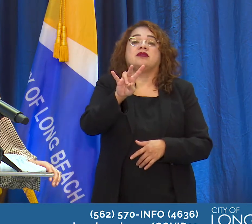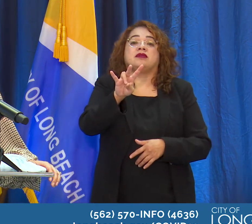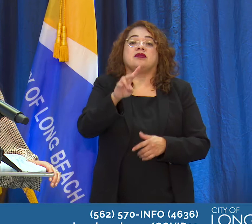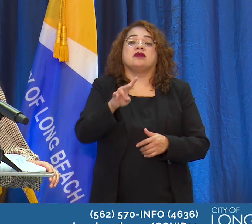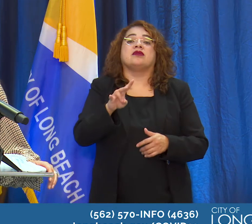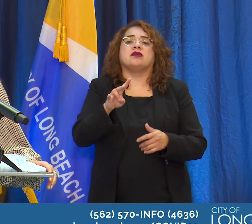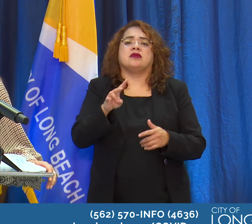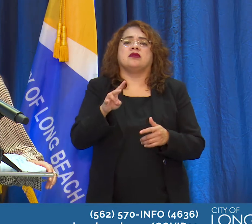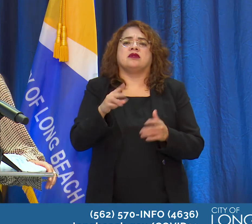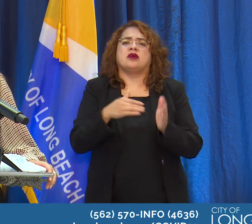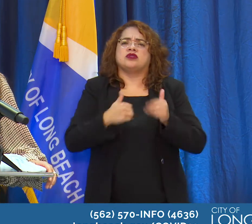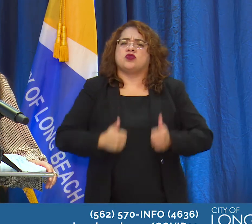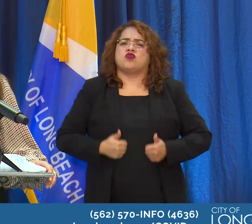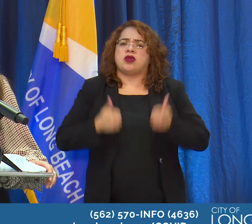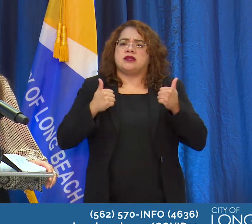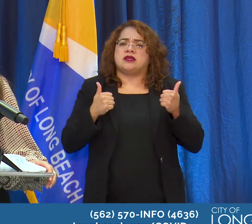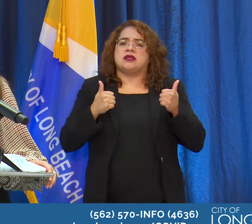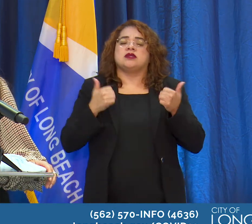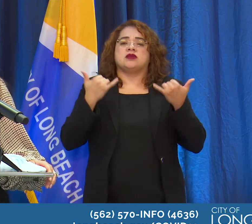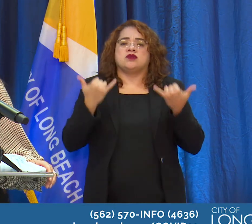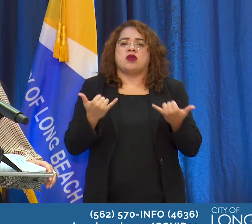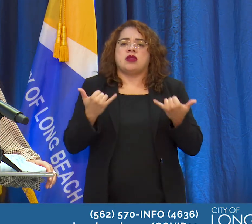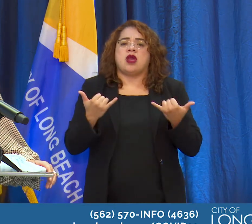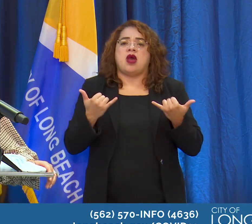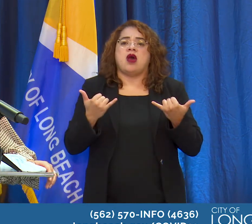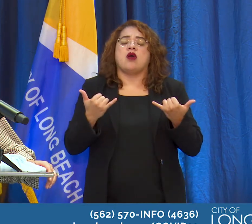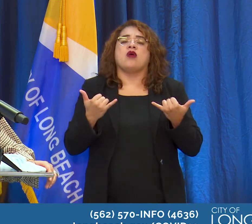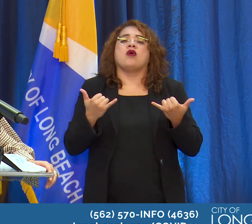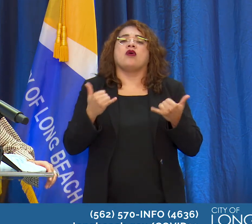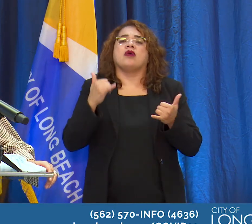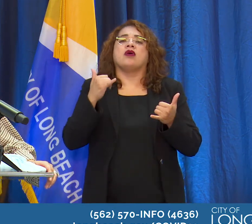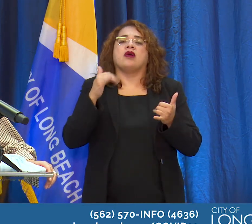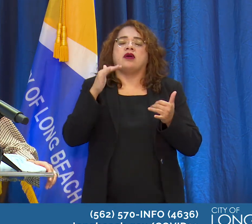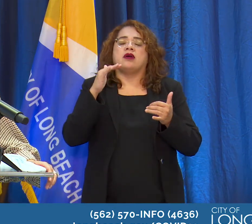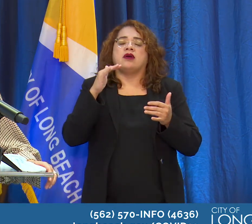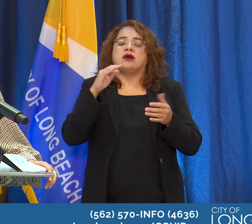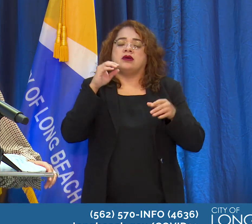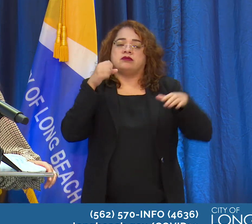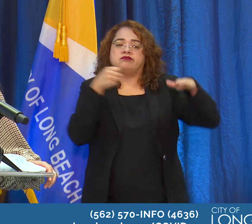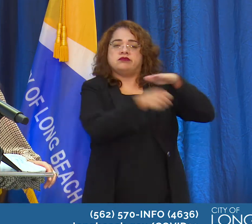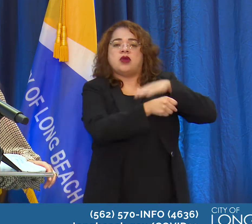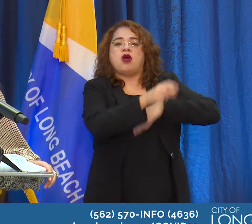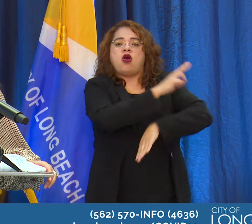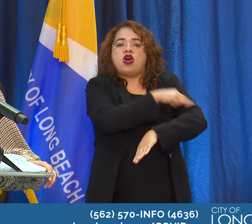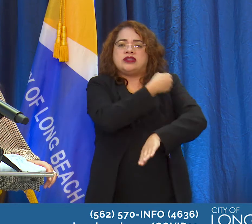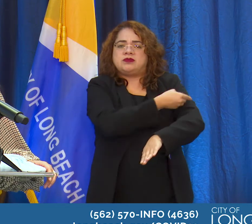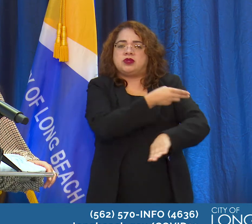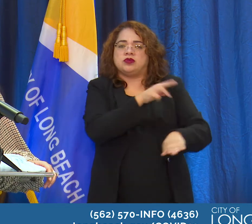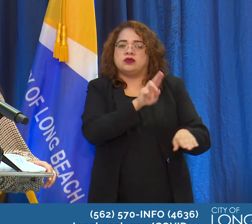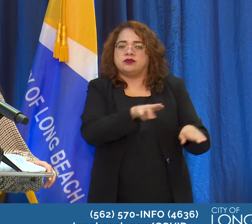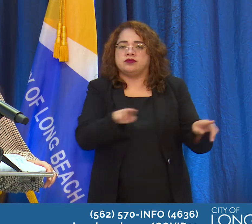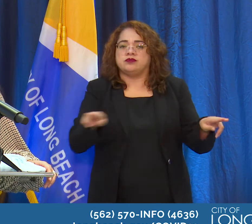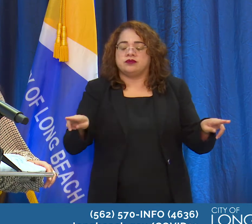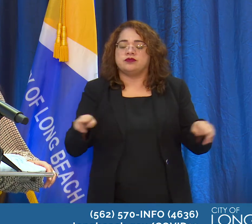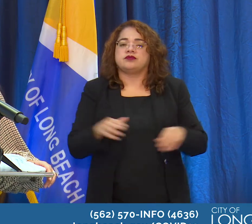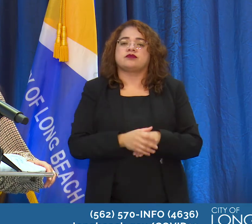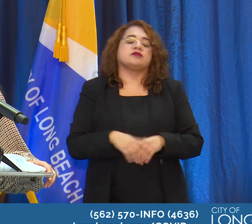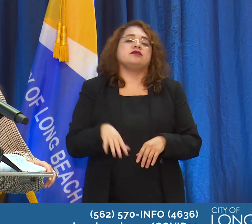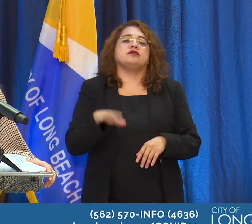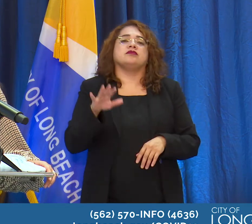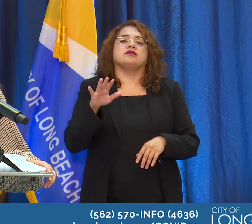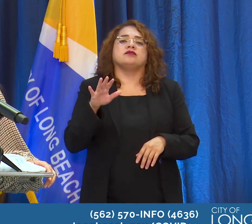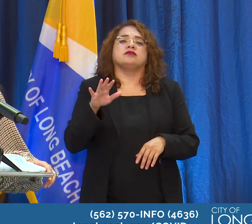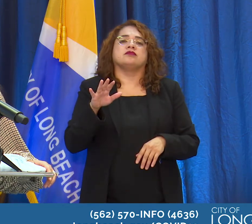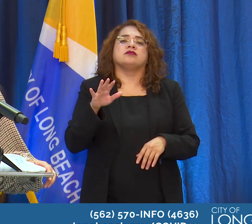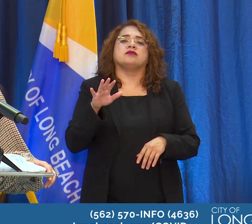con COVID-19 que están hospitalizados. Vamos a hablar un poco sobre las imágenes que fueron